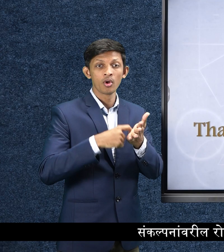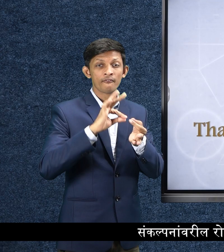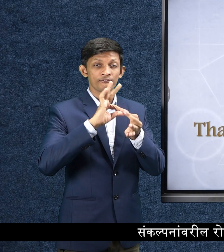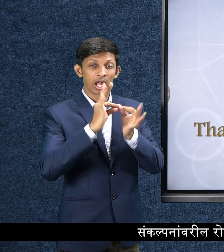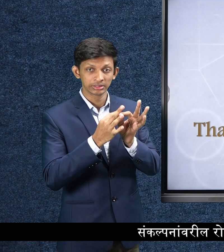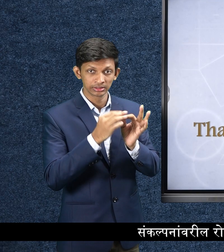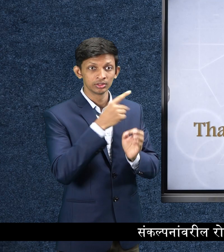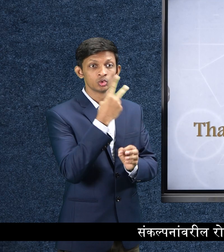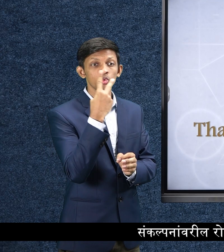आपले स्वागत आहे.